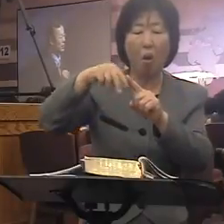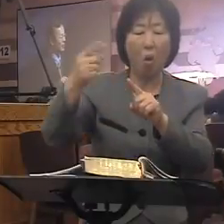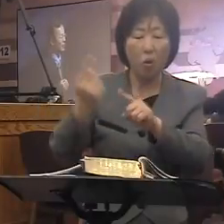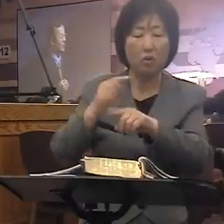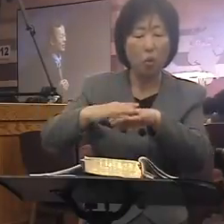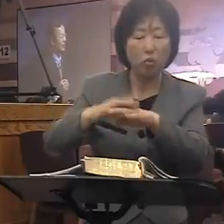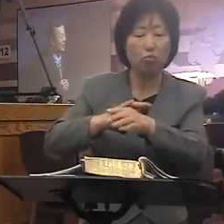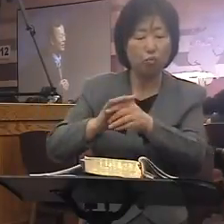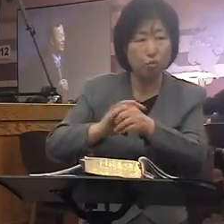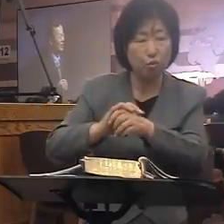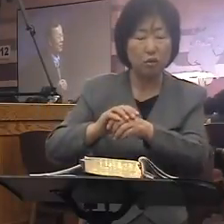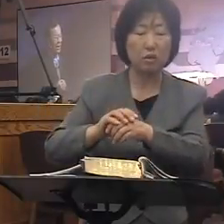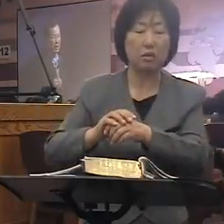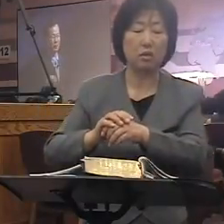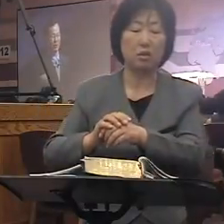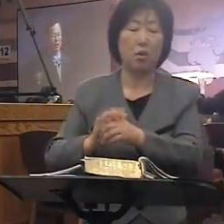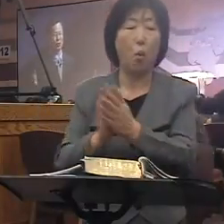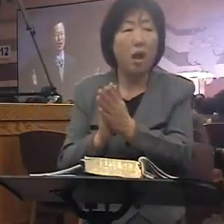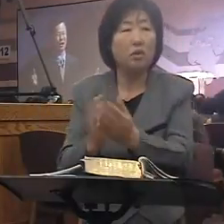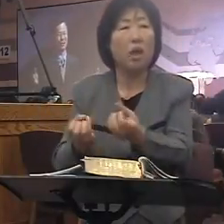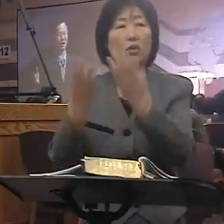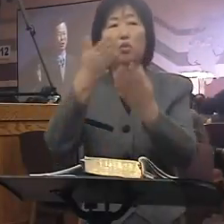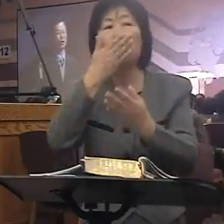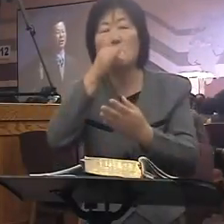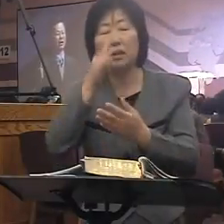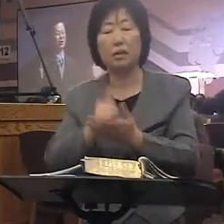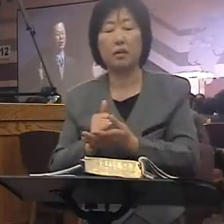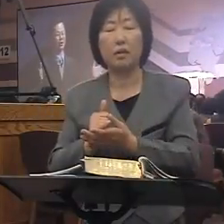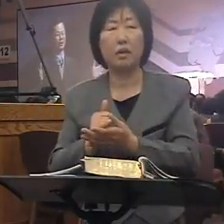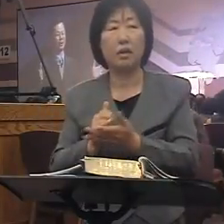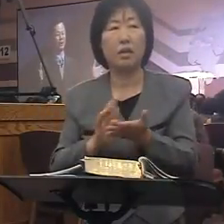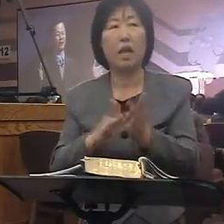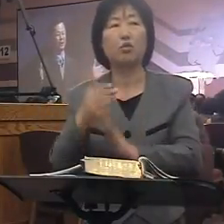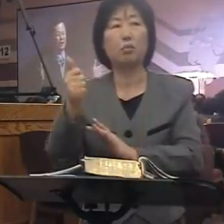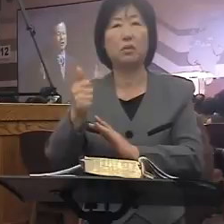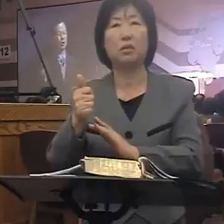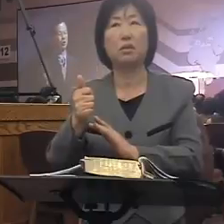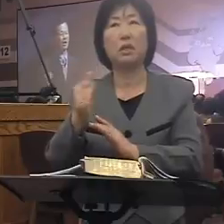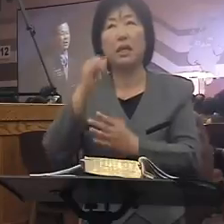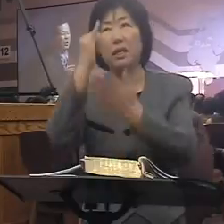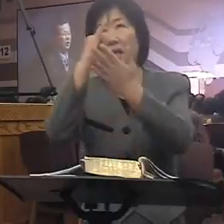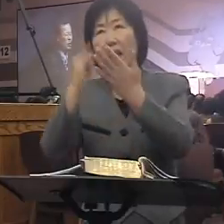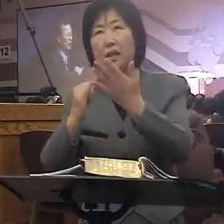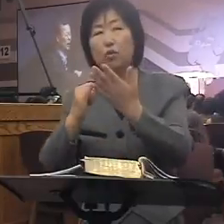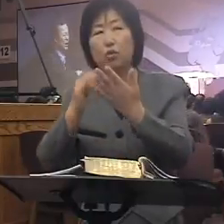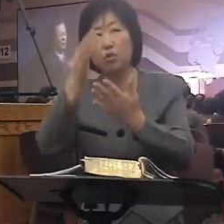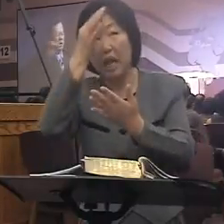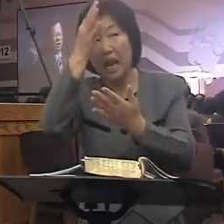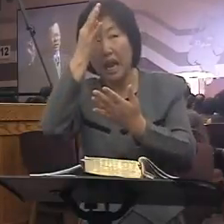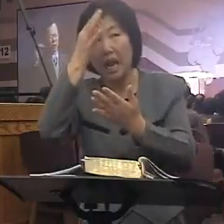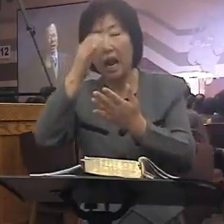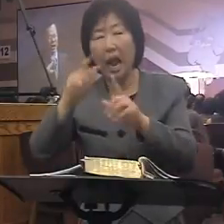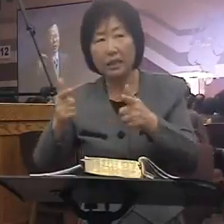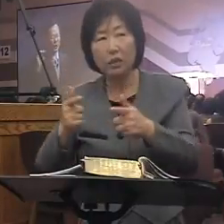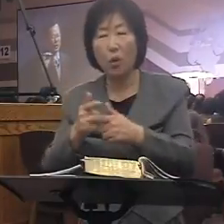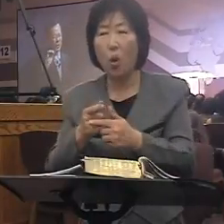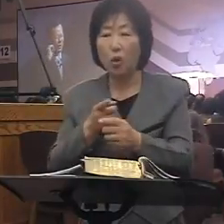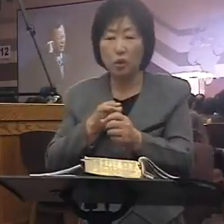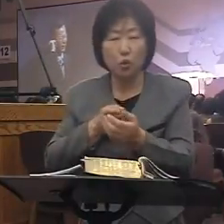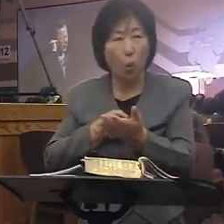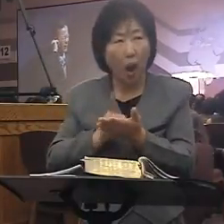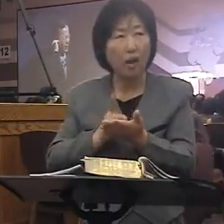환영할 수 있어야 됩니다. 하나님은 예술가가 아닙니까? 조각가예요, 조각가. 예술가, 그래서 저는 처음에 그냥